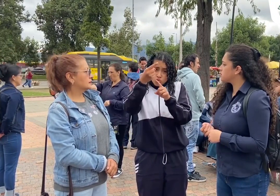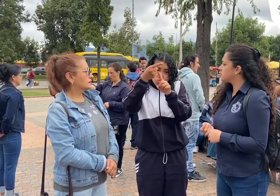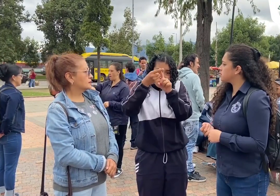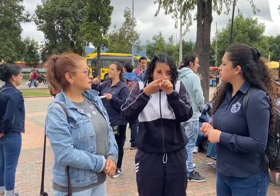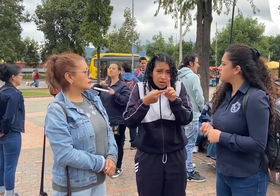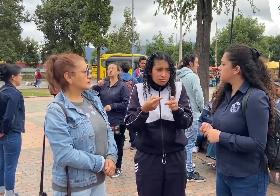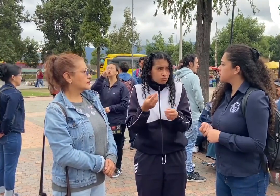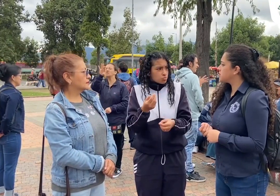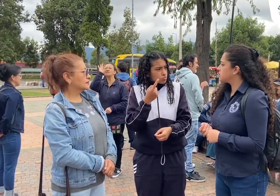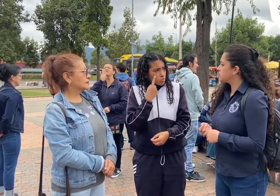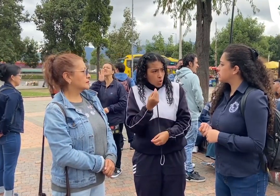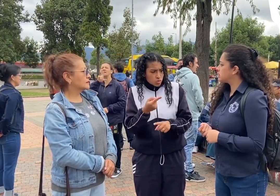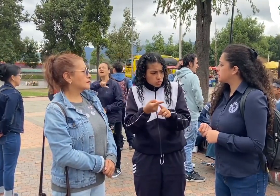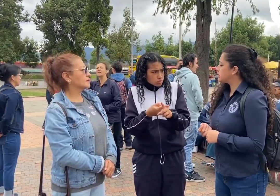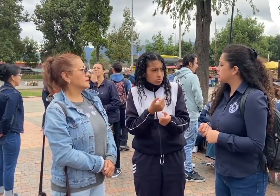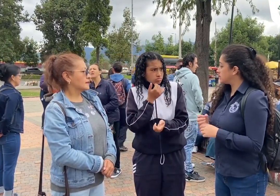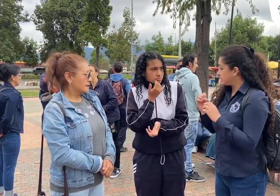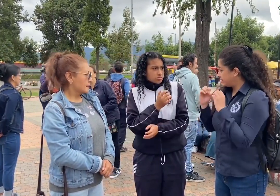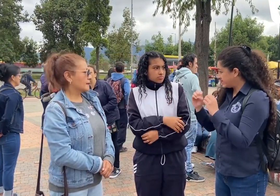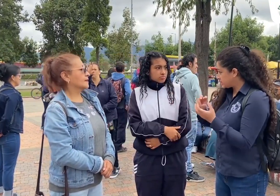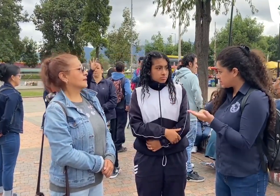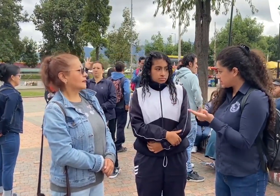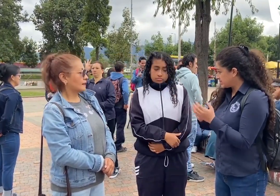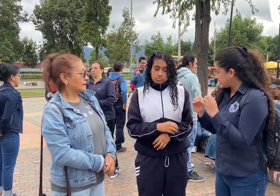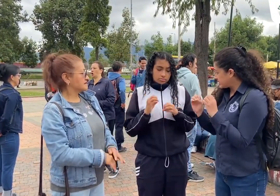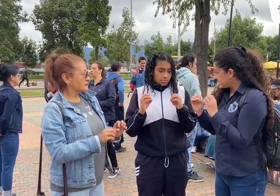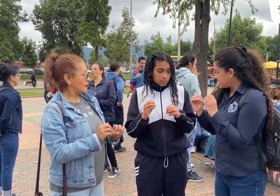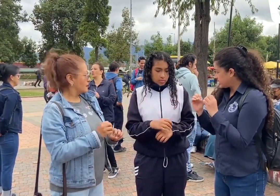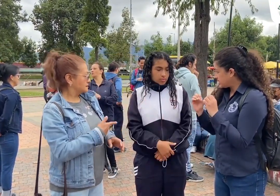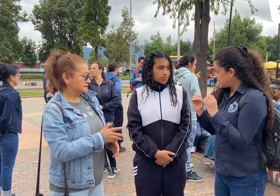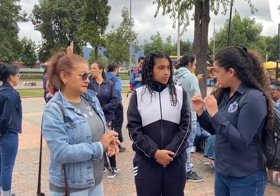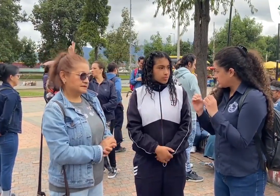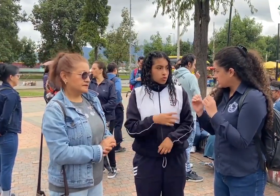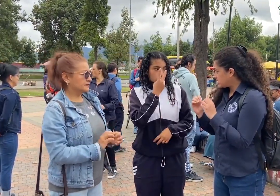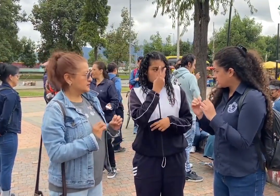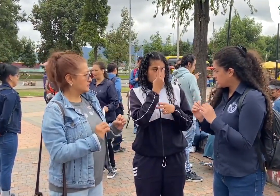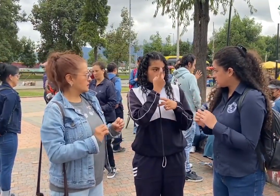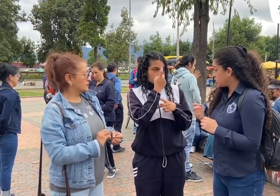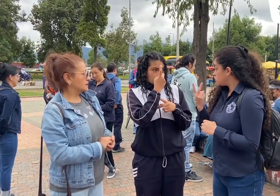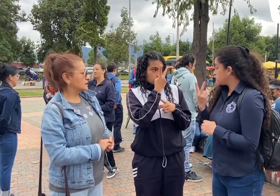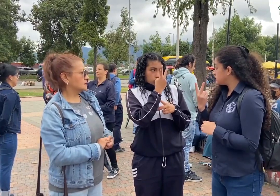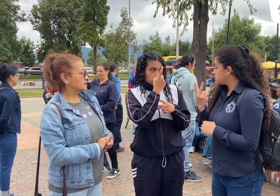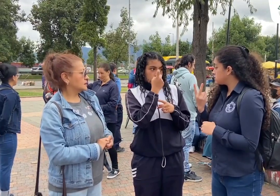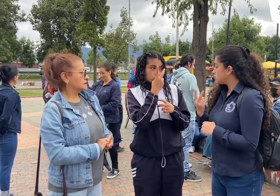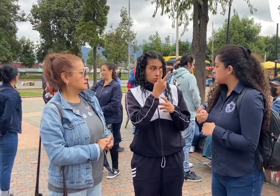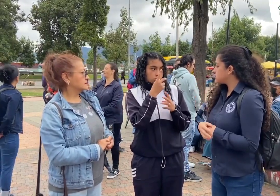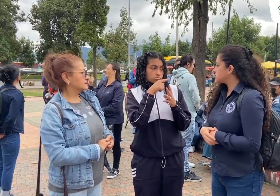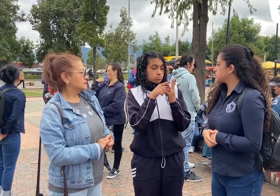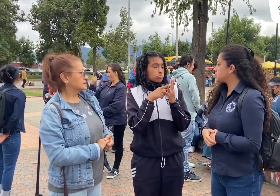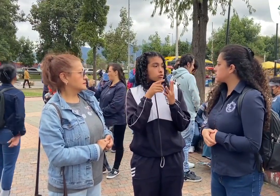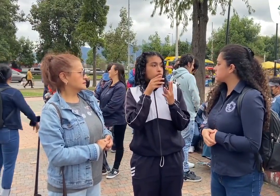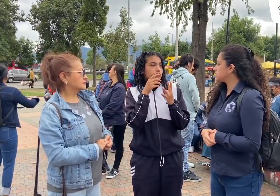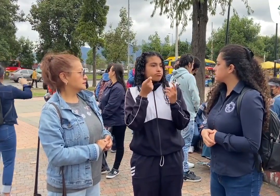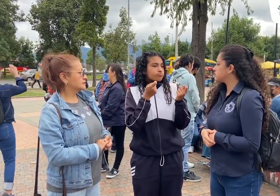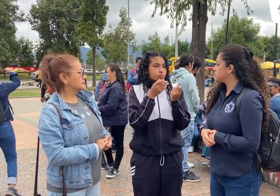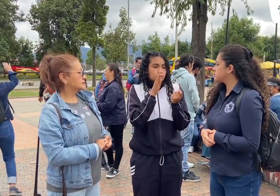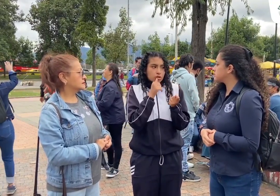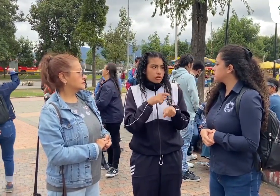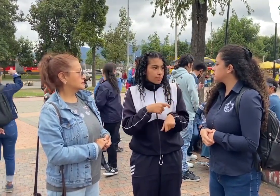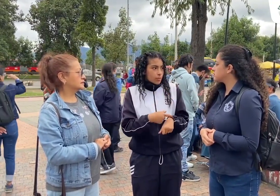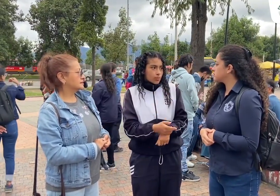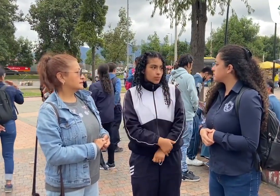grupo que han hecho la solicitud a la secretaría, pero pues ya ha pasado mucho tiempo, un mes. Hacen falta dos